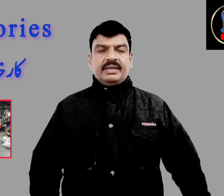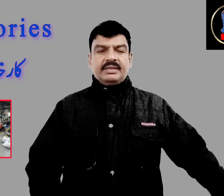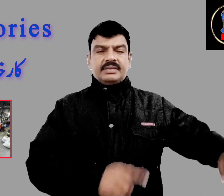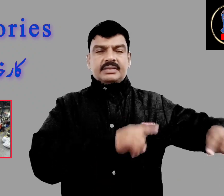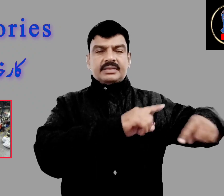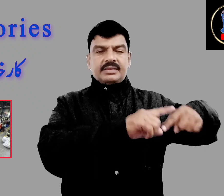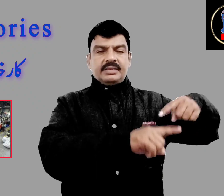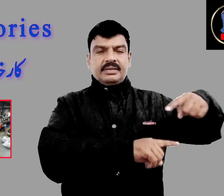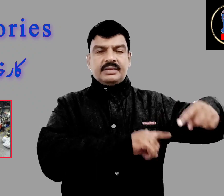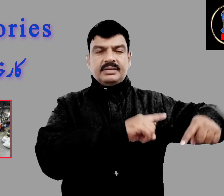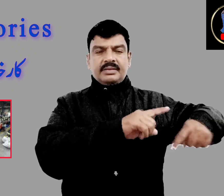फैक्ट्रीज।